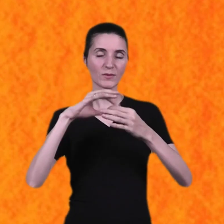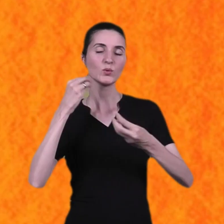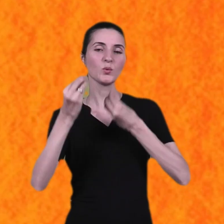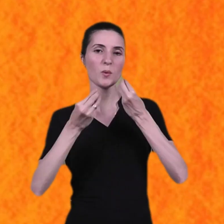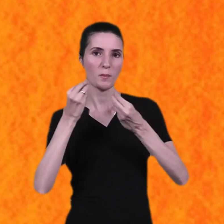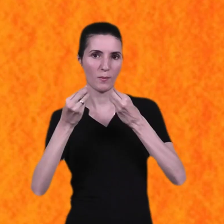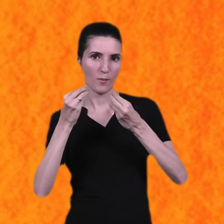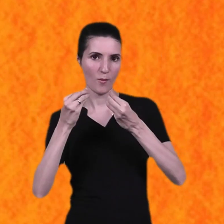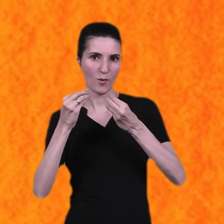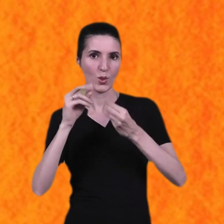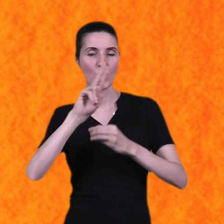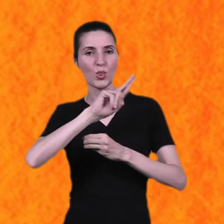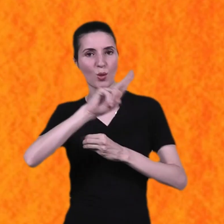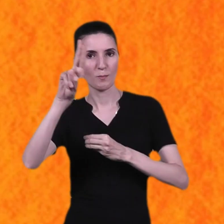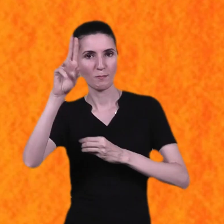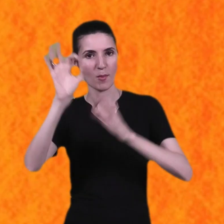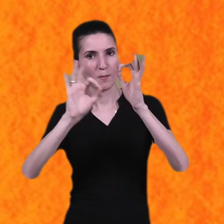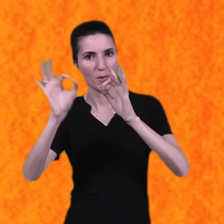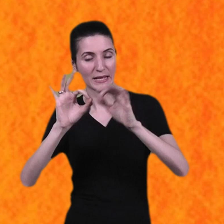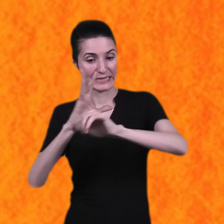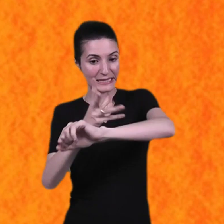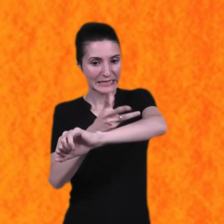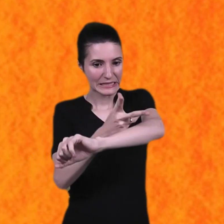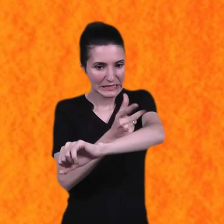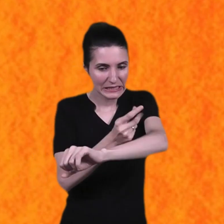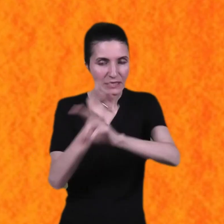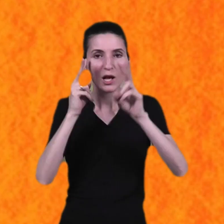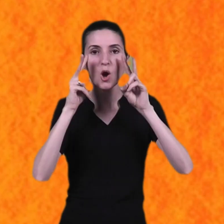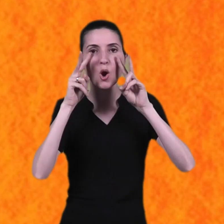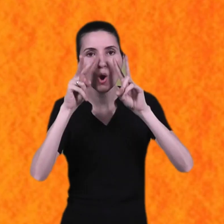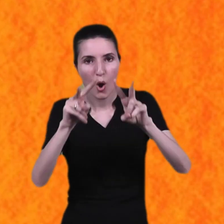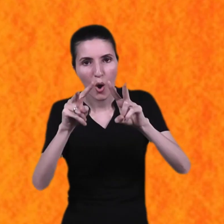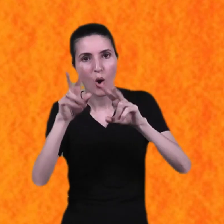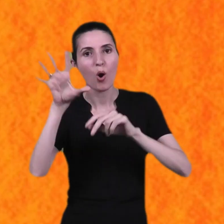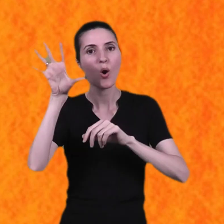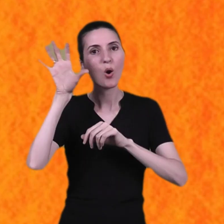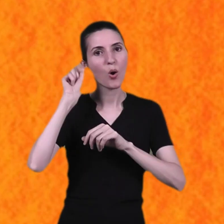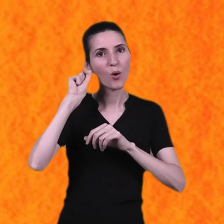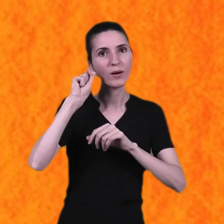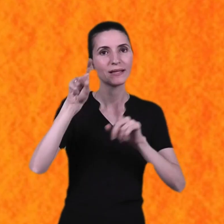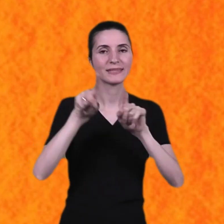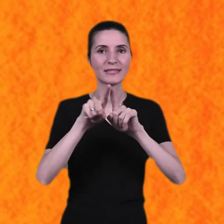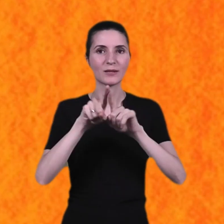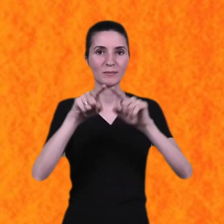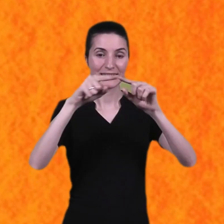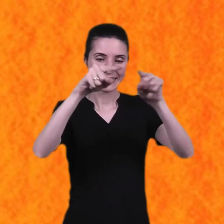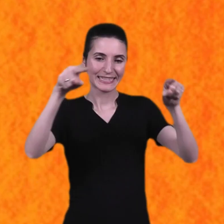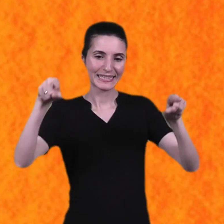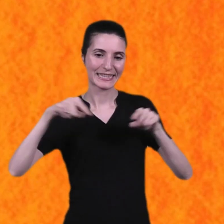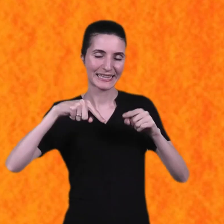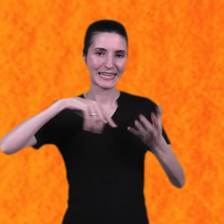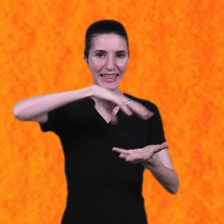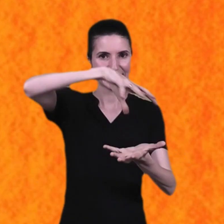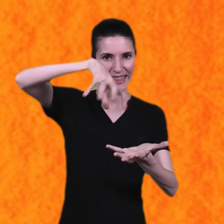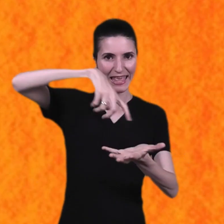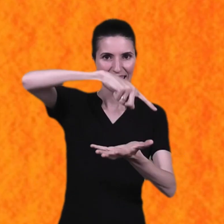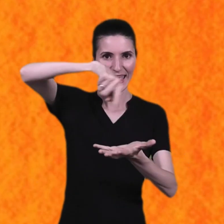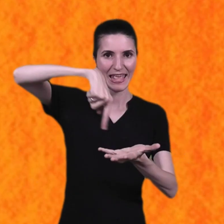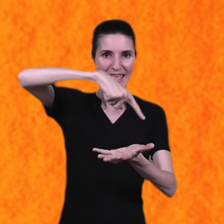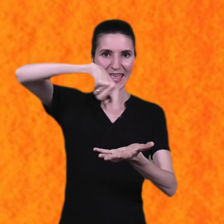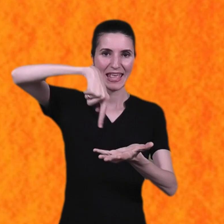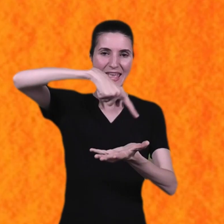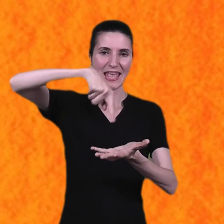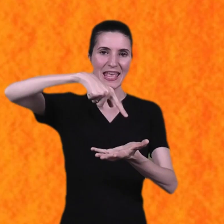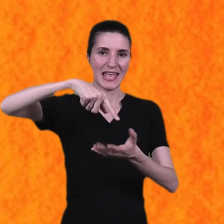Olhe e Escute, né? Desde vinis, CDs, tudo pendurado nessa cortina que tem logo atrás. Aí